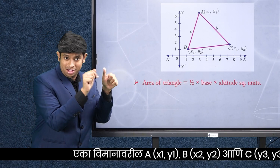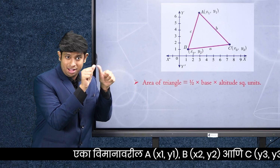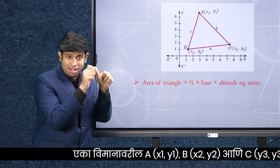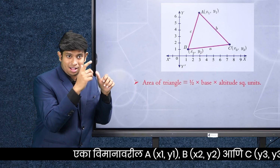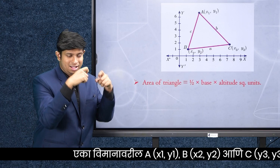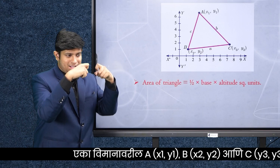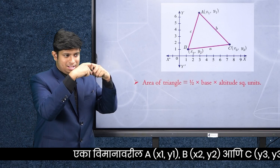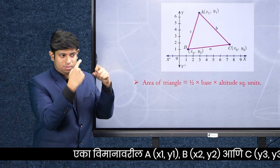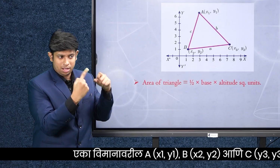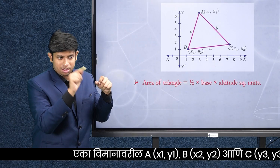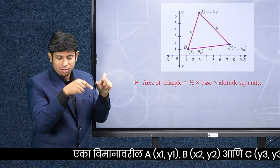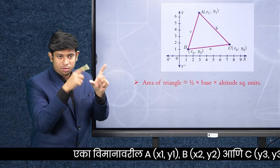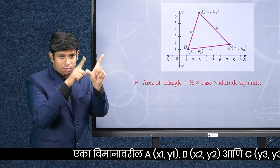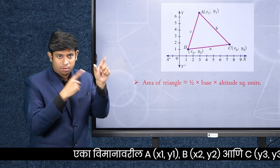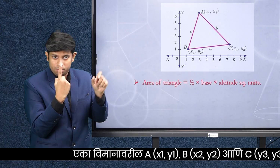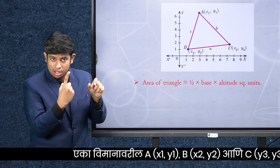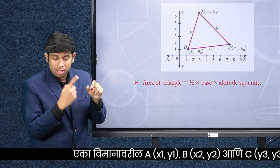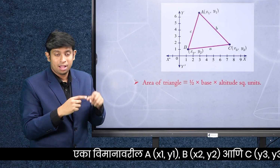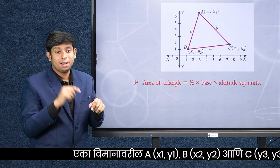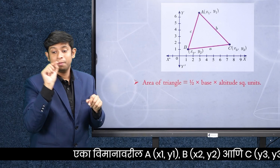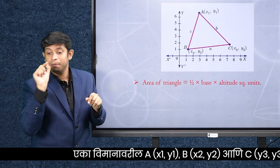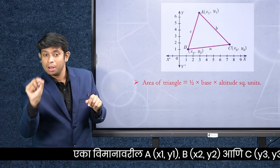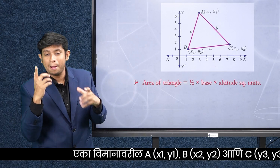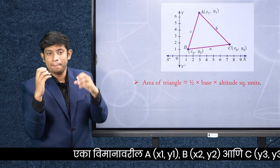ऑफ y2 y3 y3